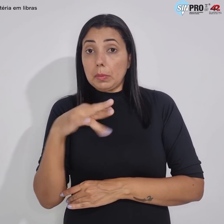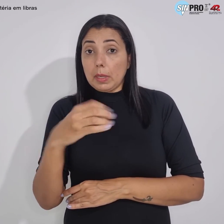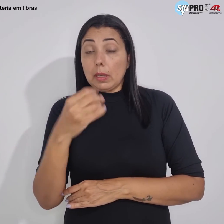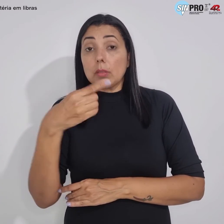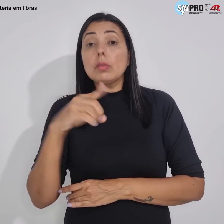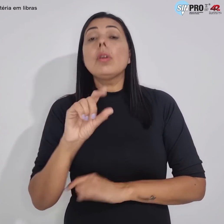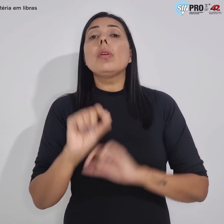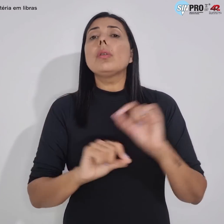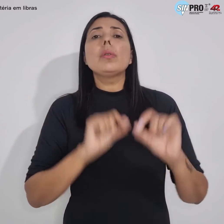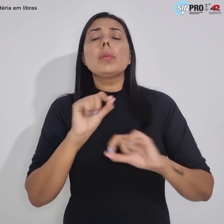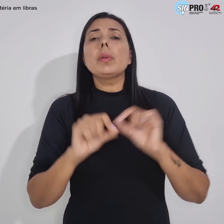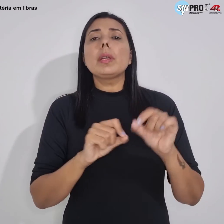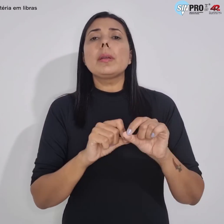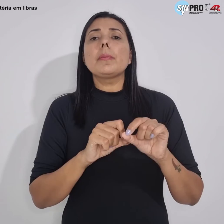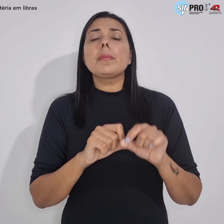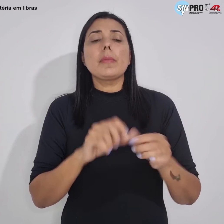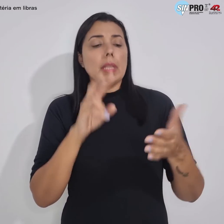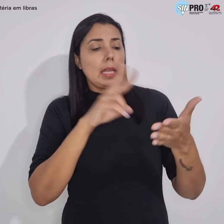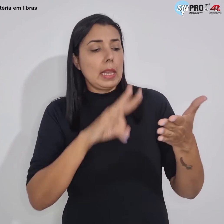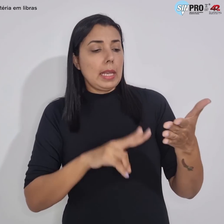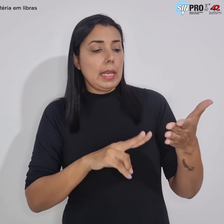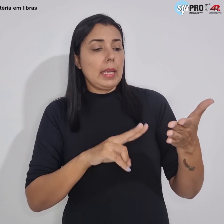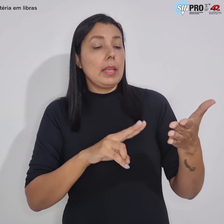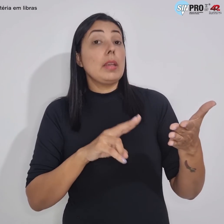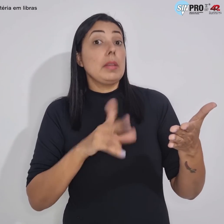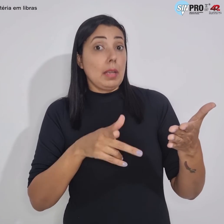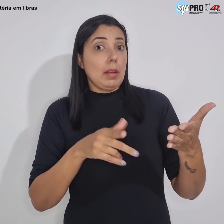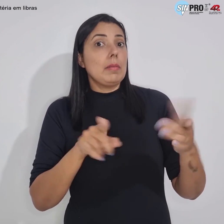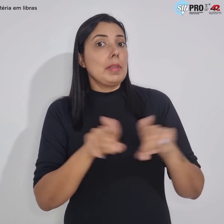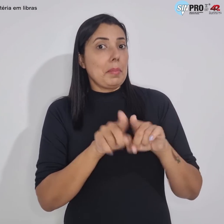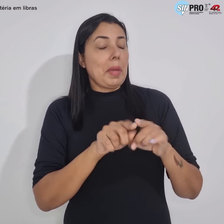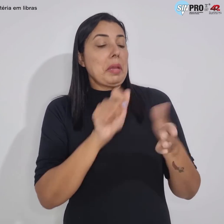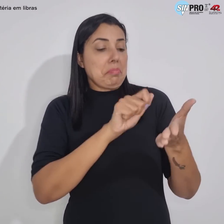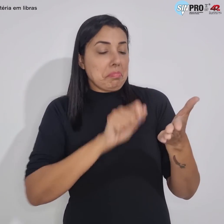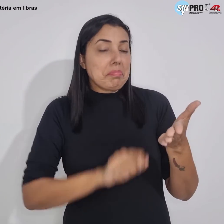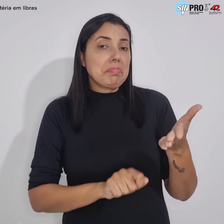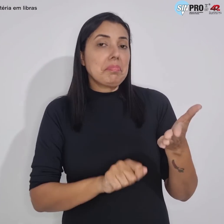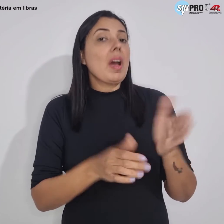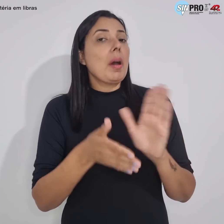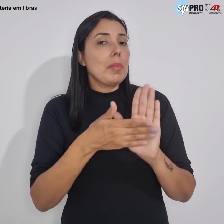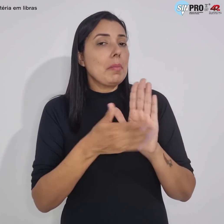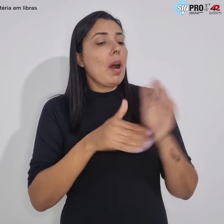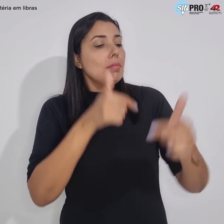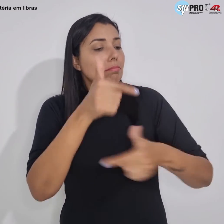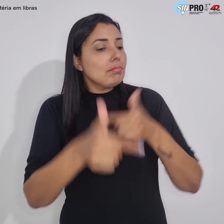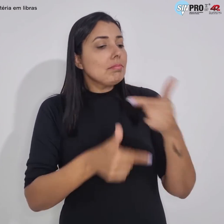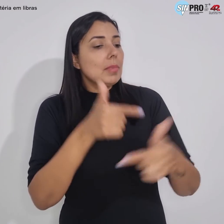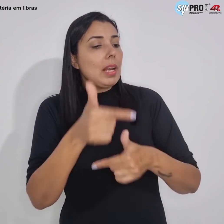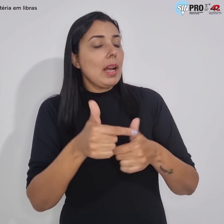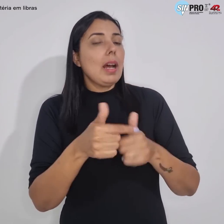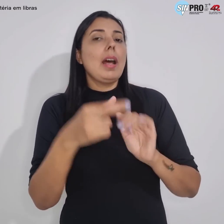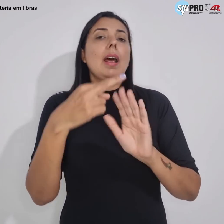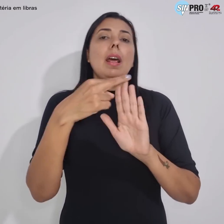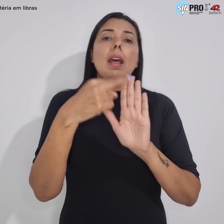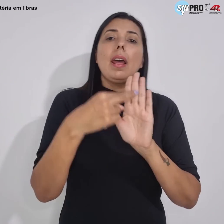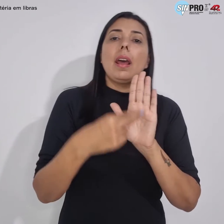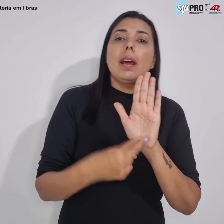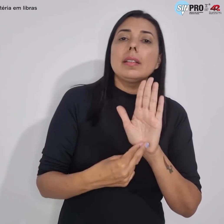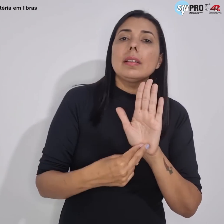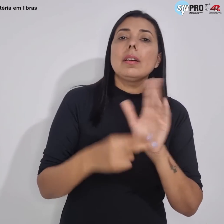foi o Leio, Logo Escrevo. A proposta é trabalhar redação, abordando